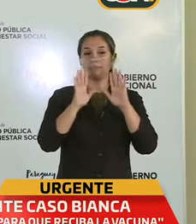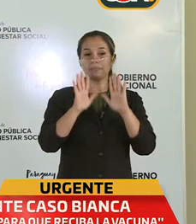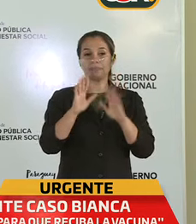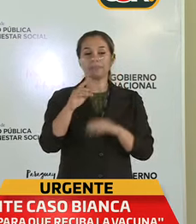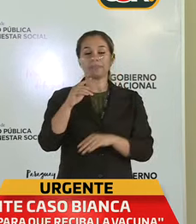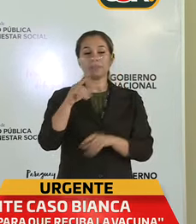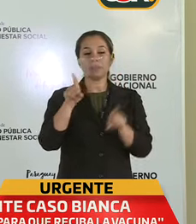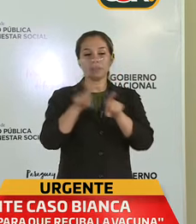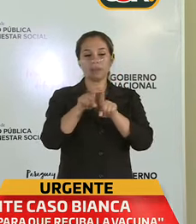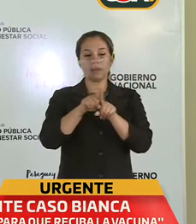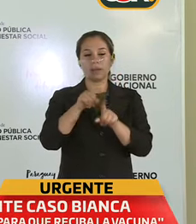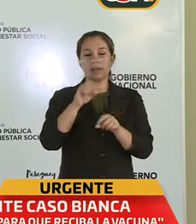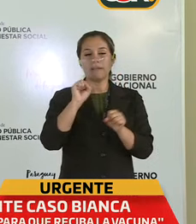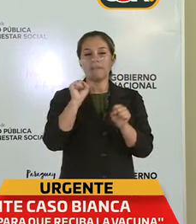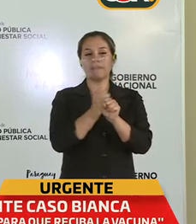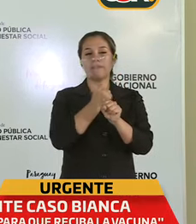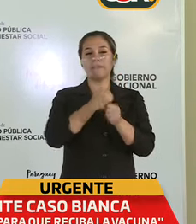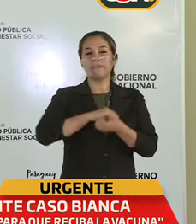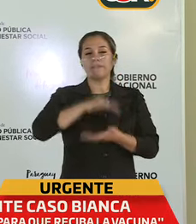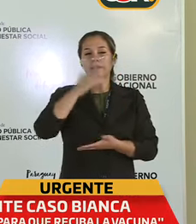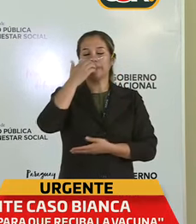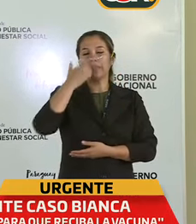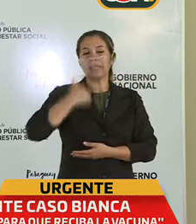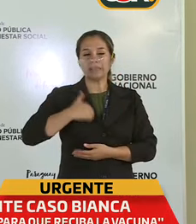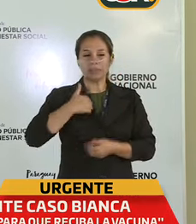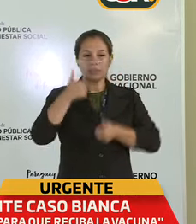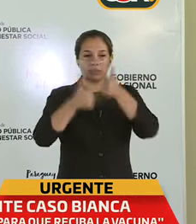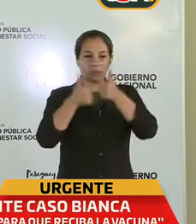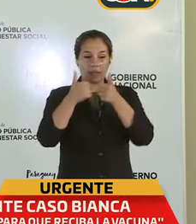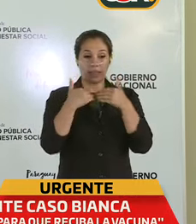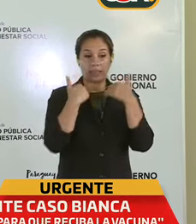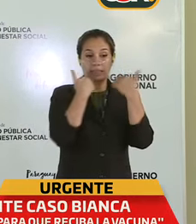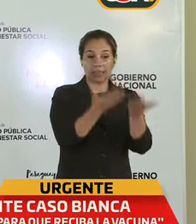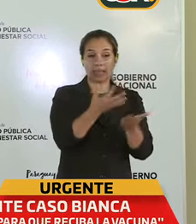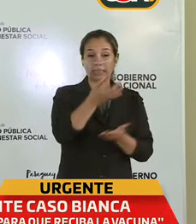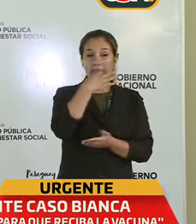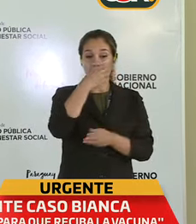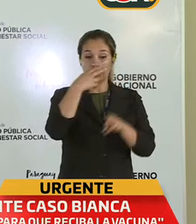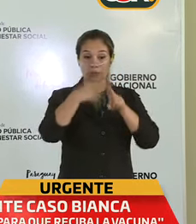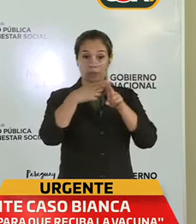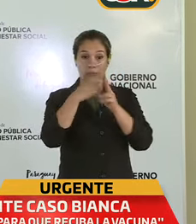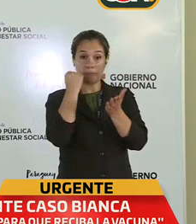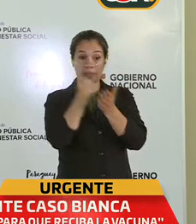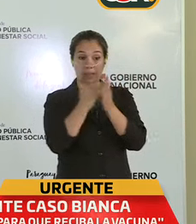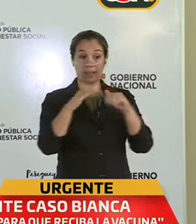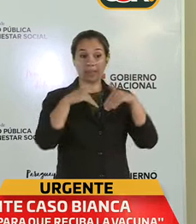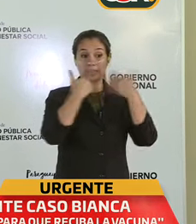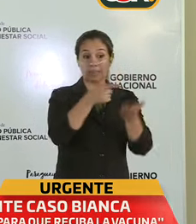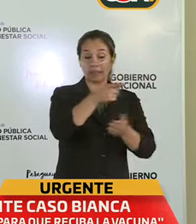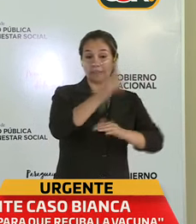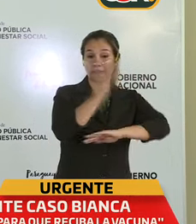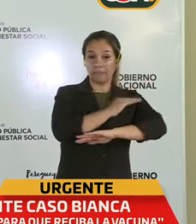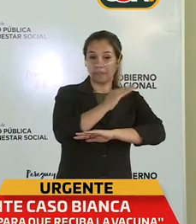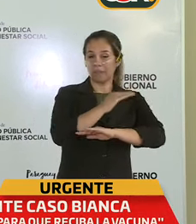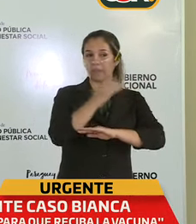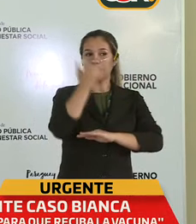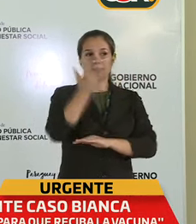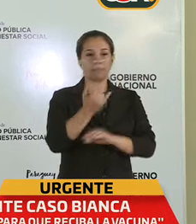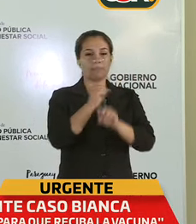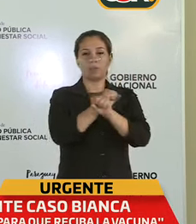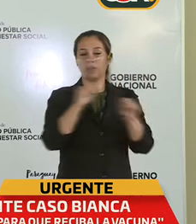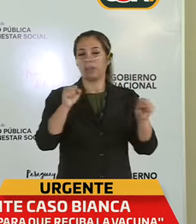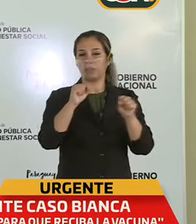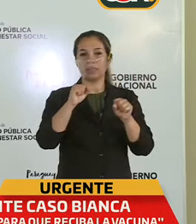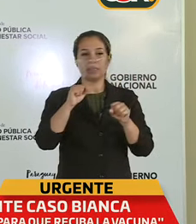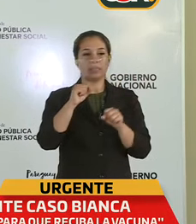el beneficio que pueda ser administrarle a un paciente una droga debe ser medido en todo el impacto que puede